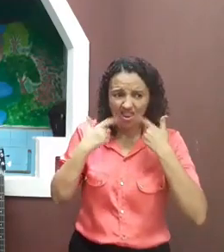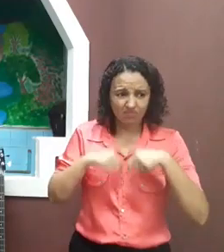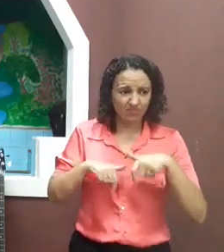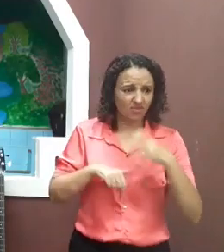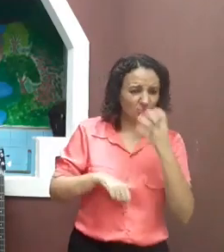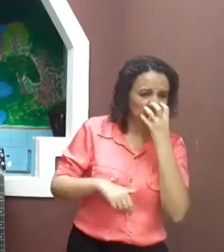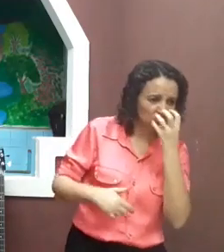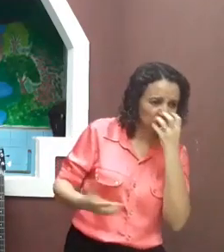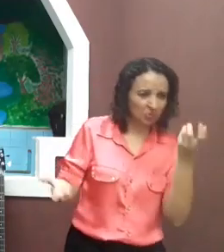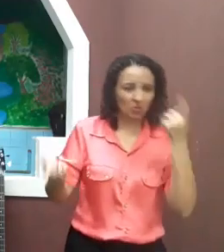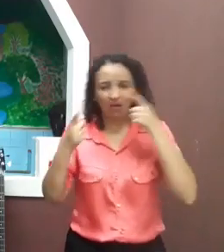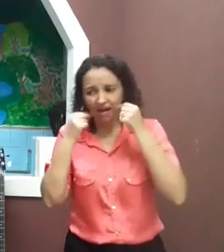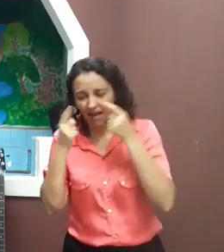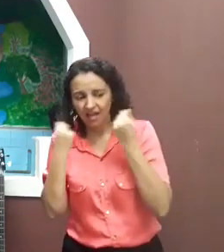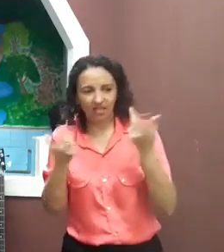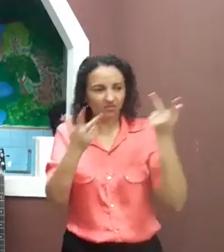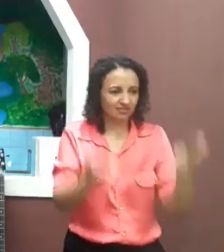dela.